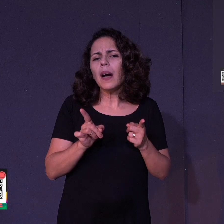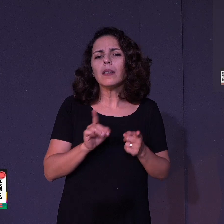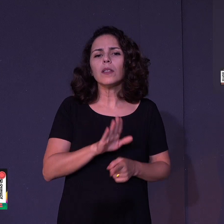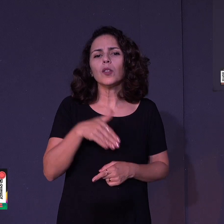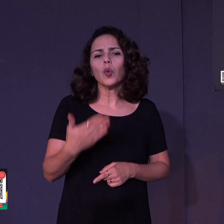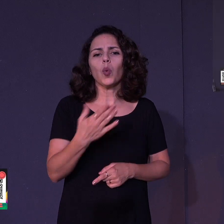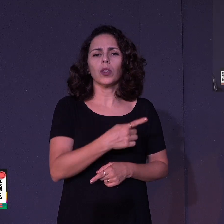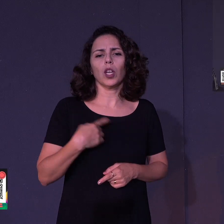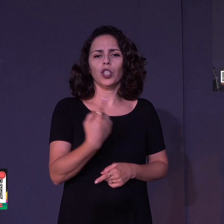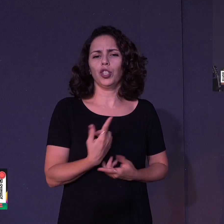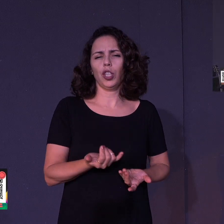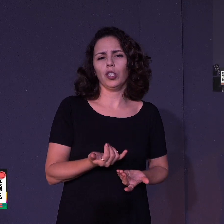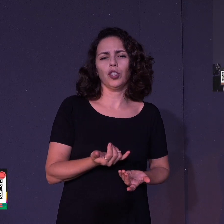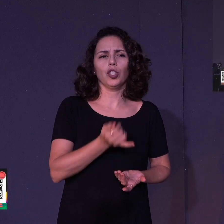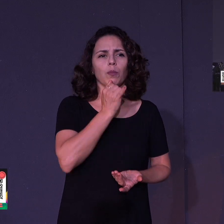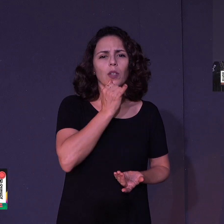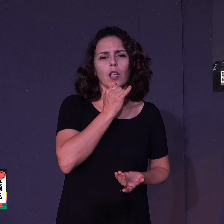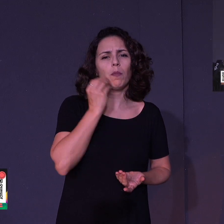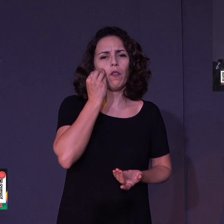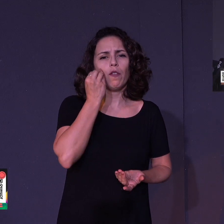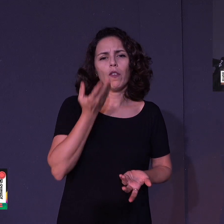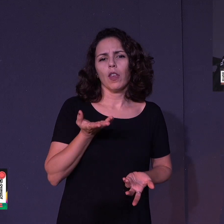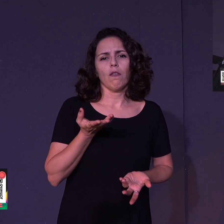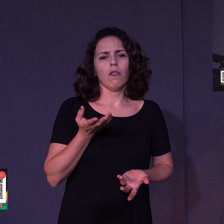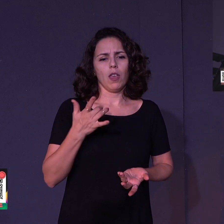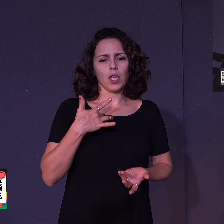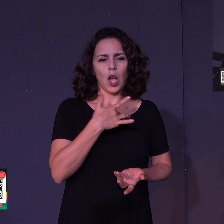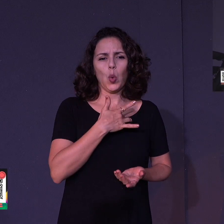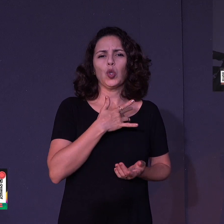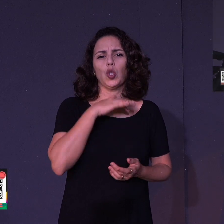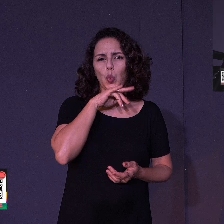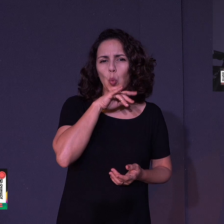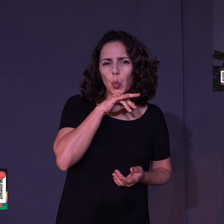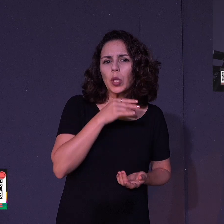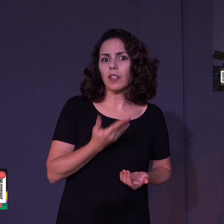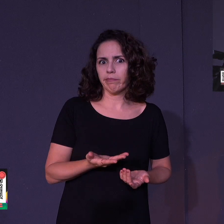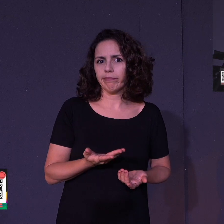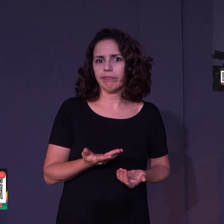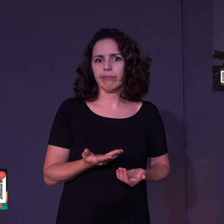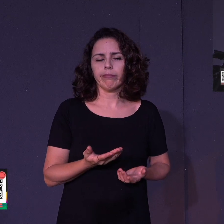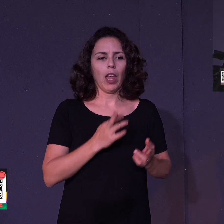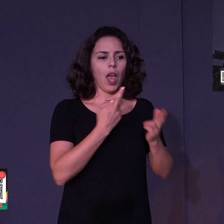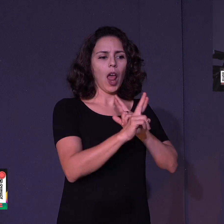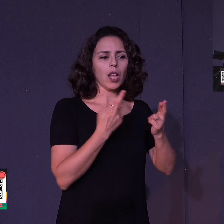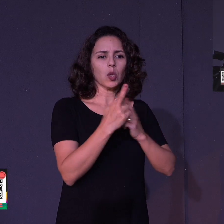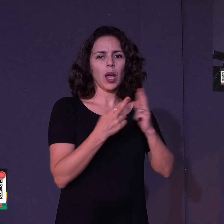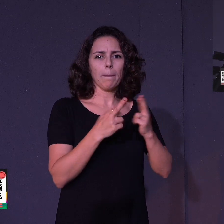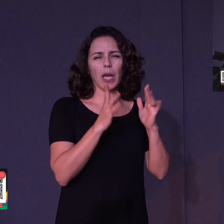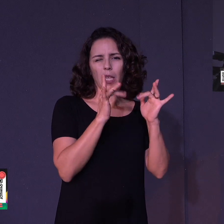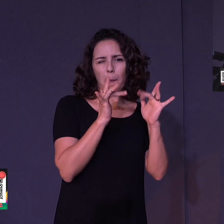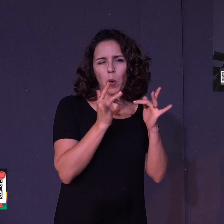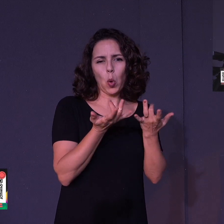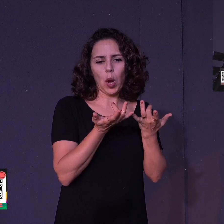de saúde, por uma crise no relacionamento, o que mais desejamos é uma solução. O que mais ansiamos e esperamos é que